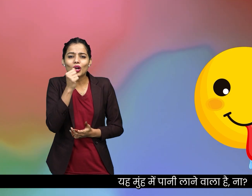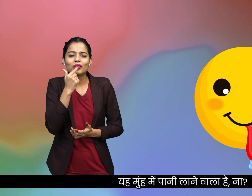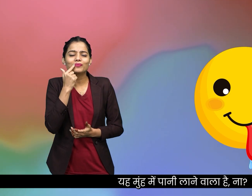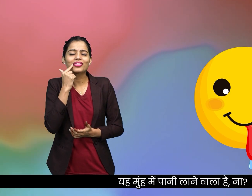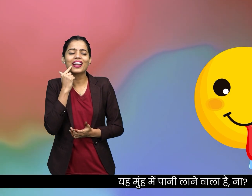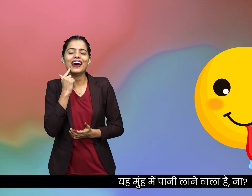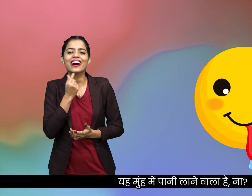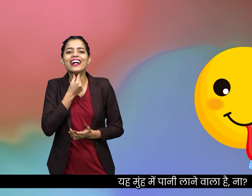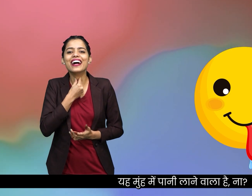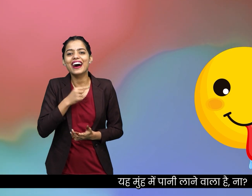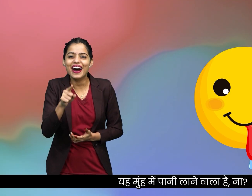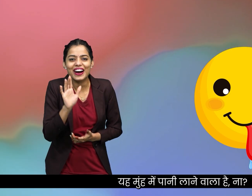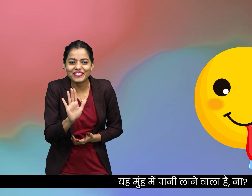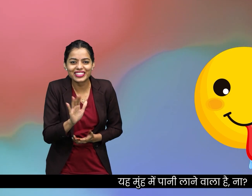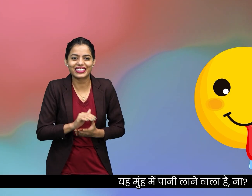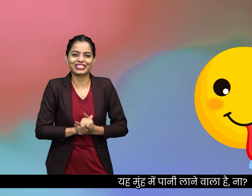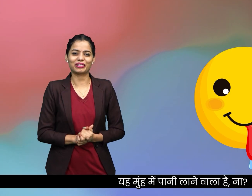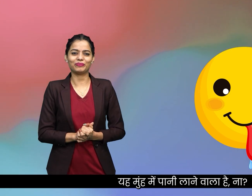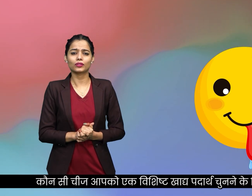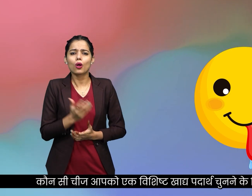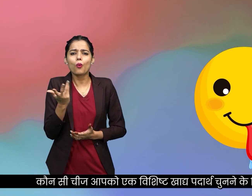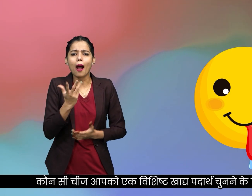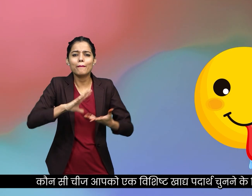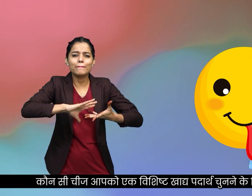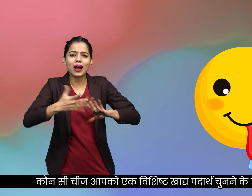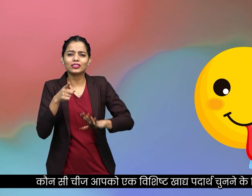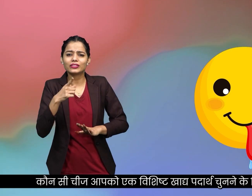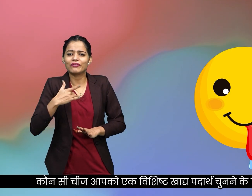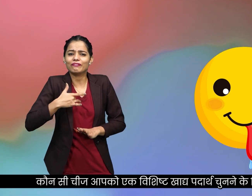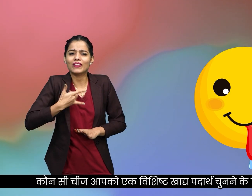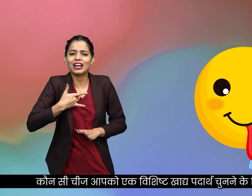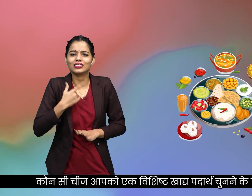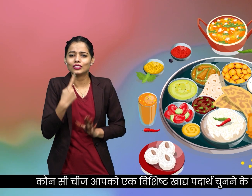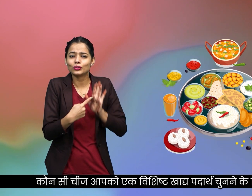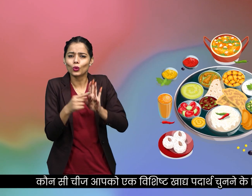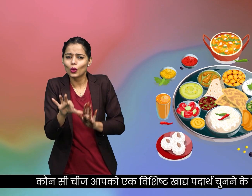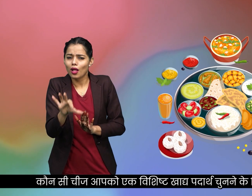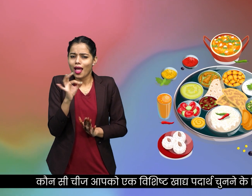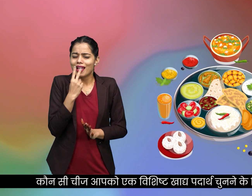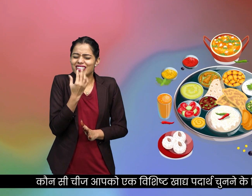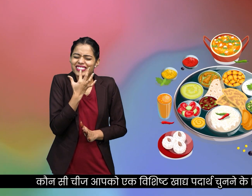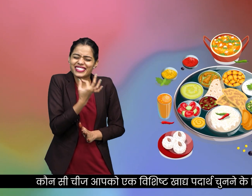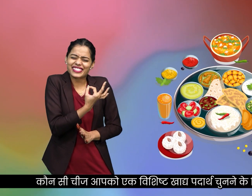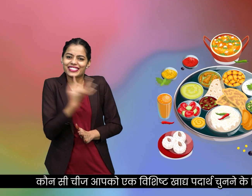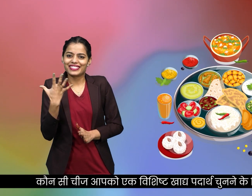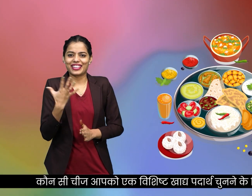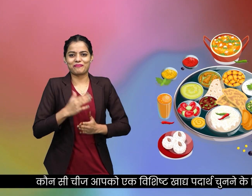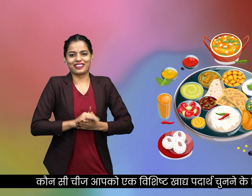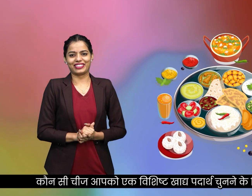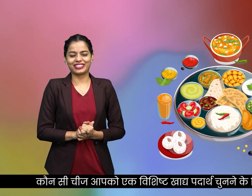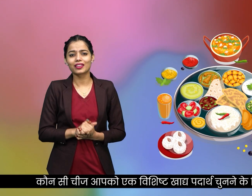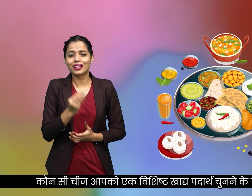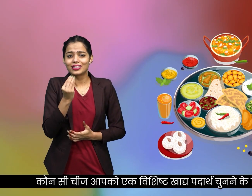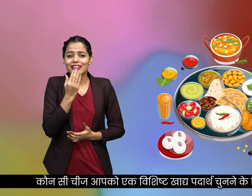पानी लाने वाला क्या है? कौन सी चीज आपको एक विशिष्ट खाद्य पदार्थ चुनने